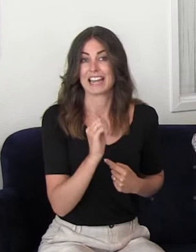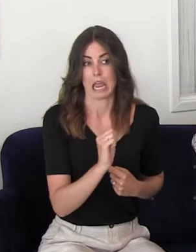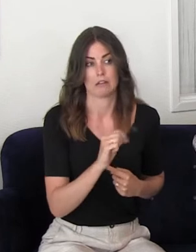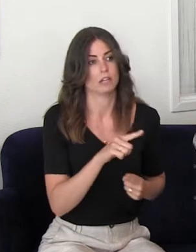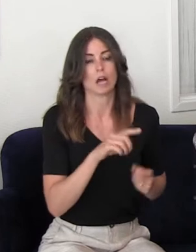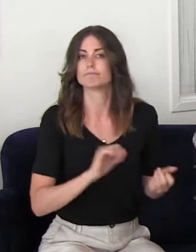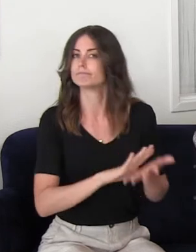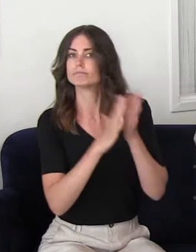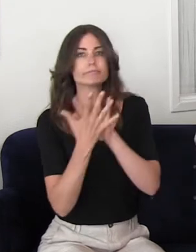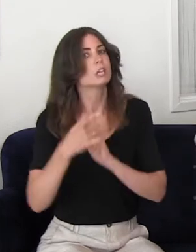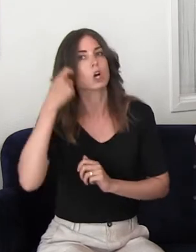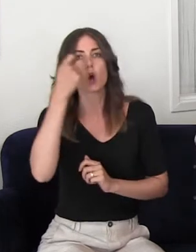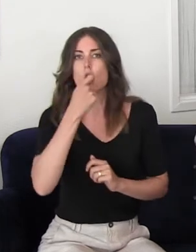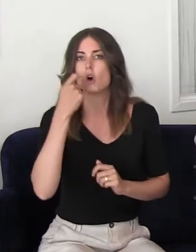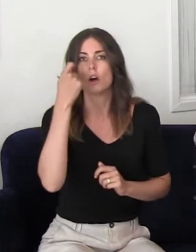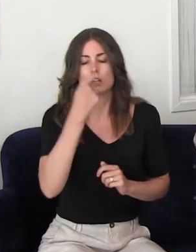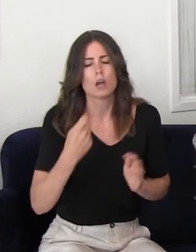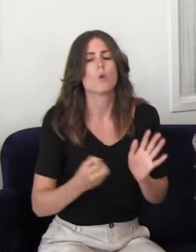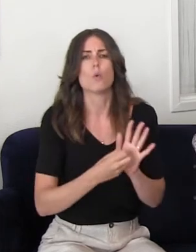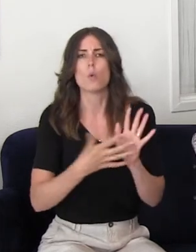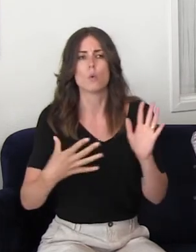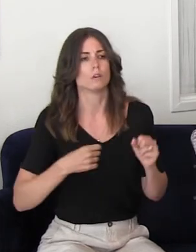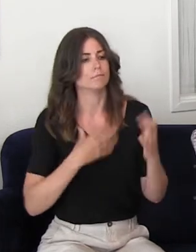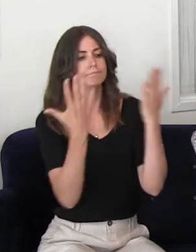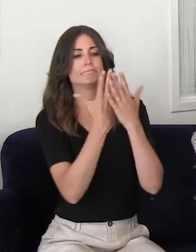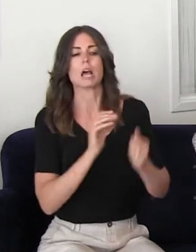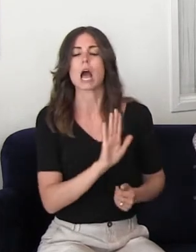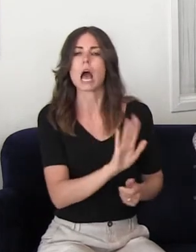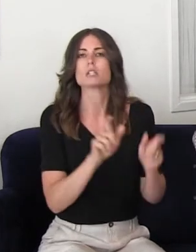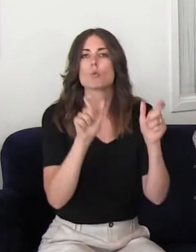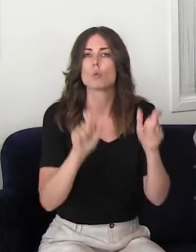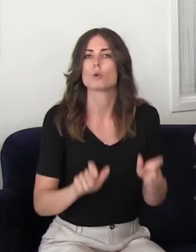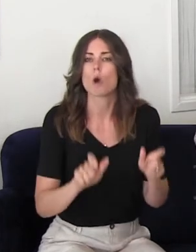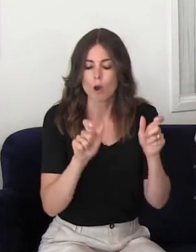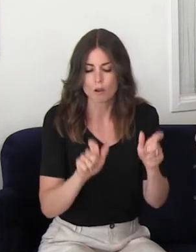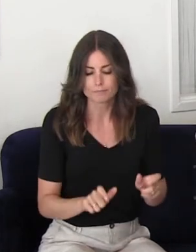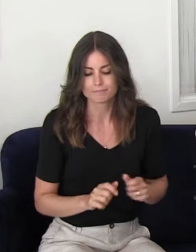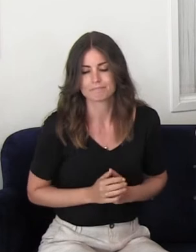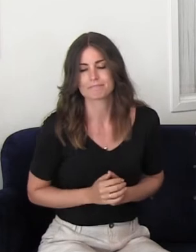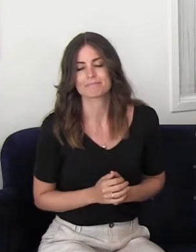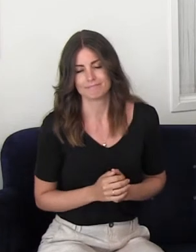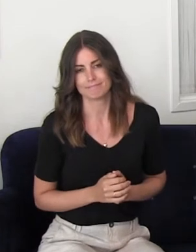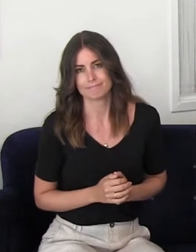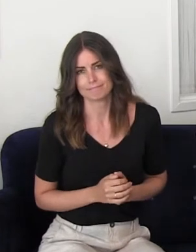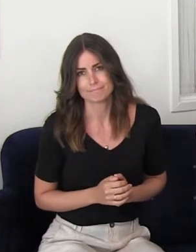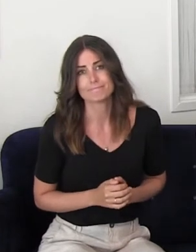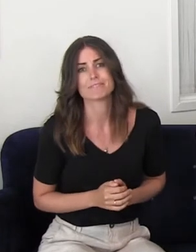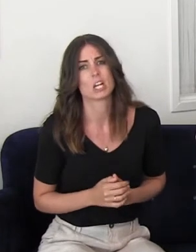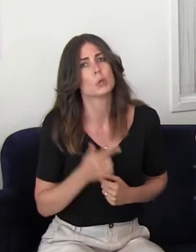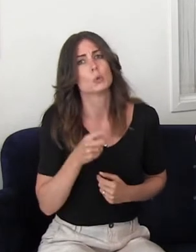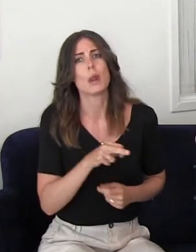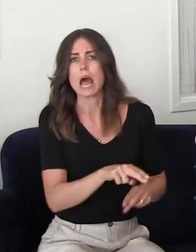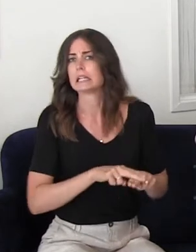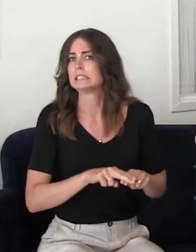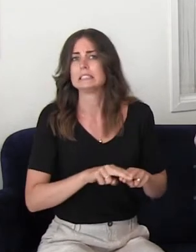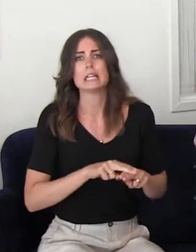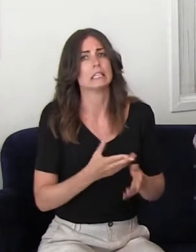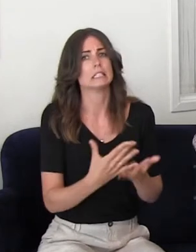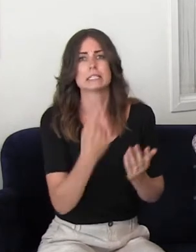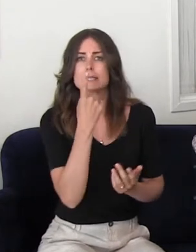blev som galen. Han förväxlade journalen. Han